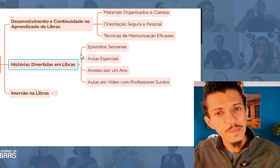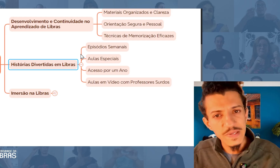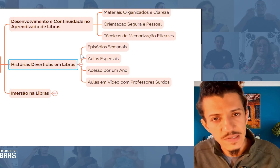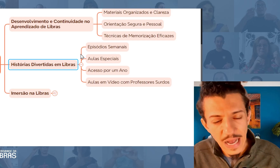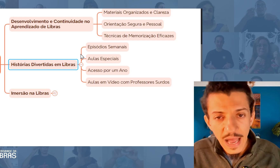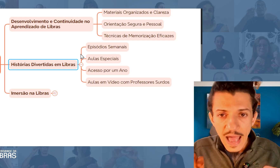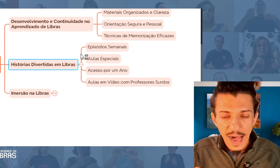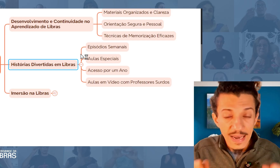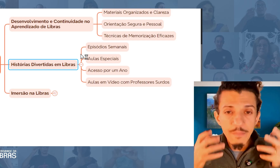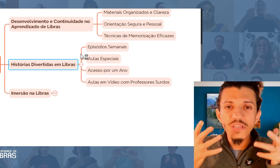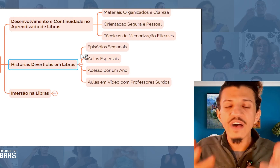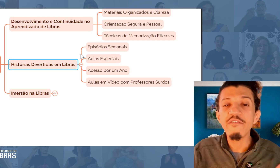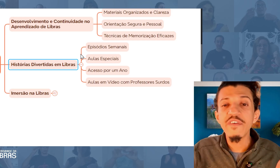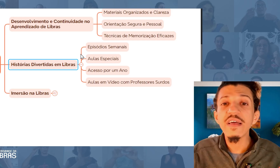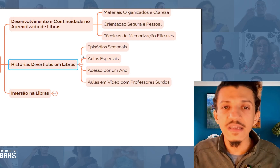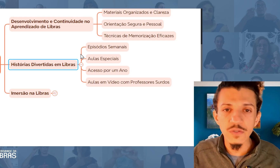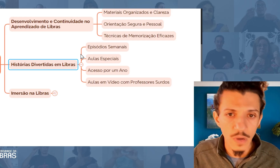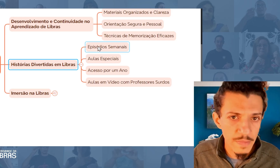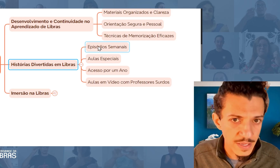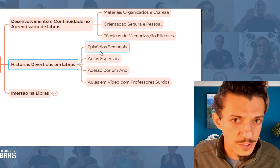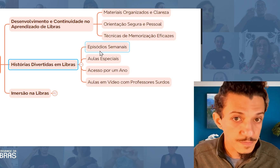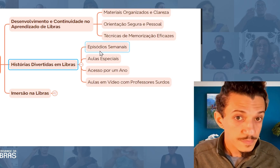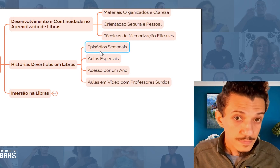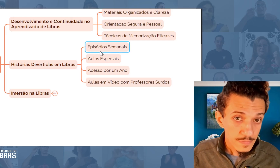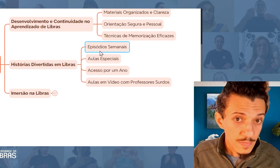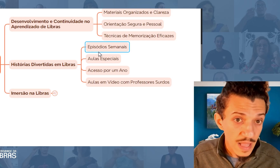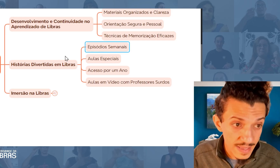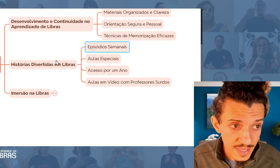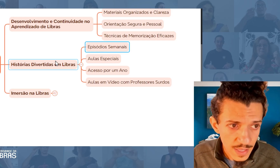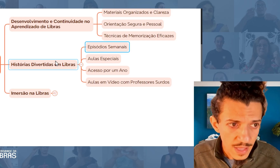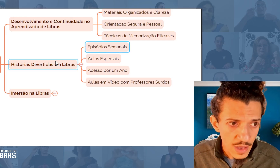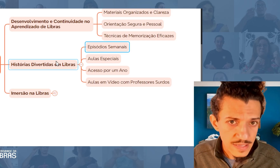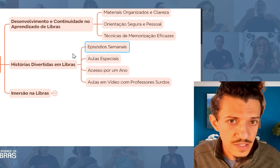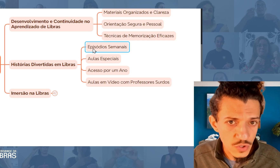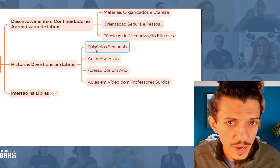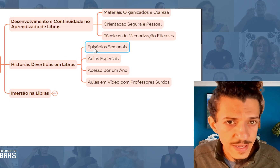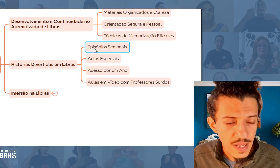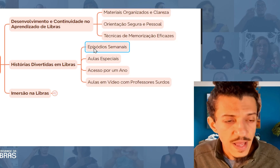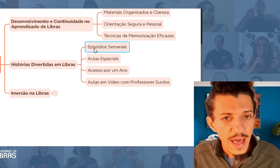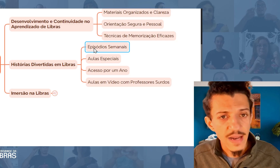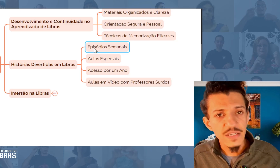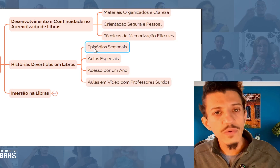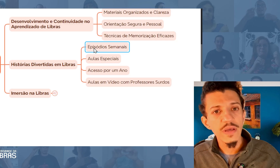você precisar, a Libras vai vir na sua mente. Aqui,